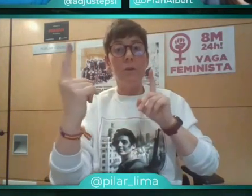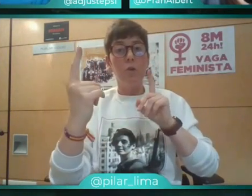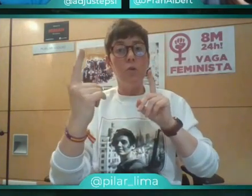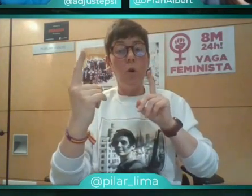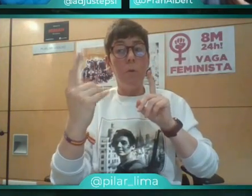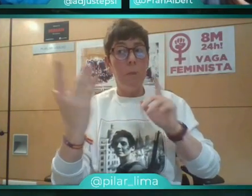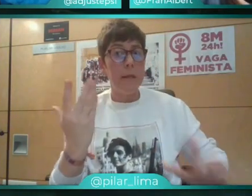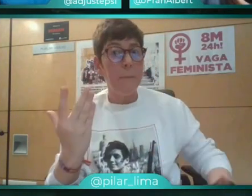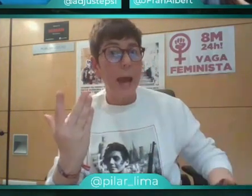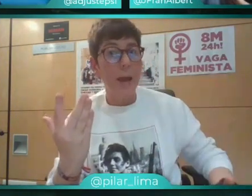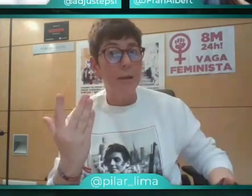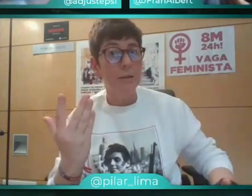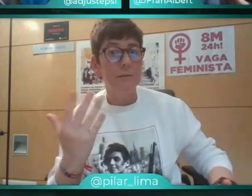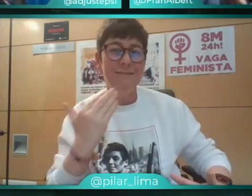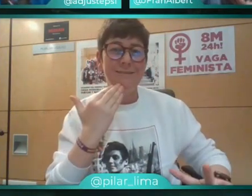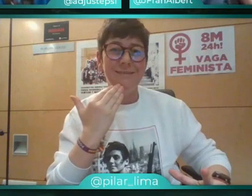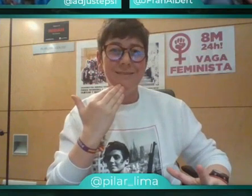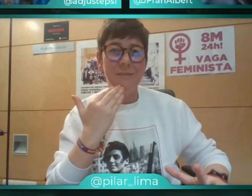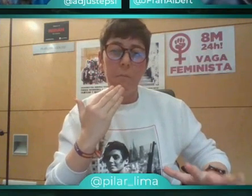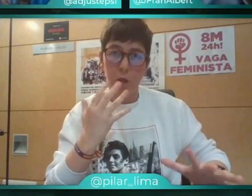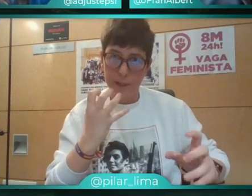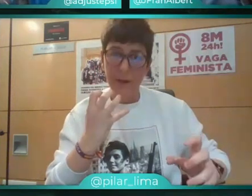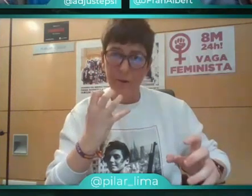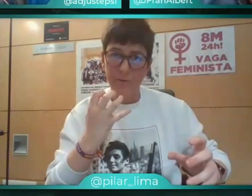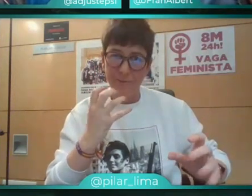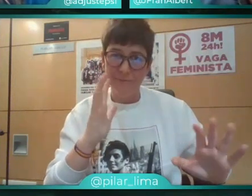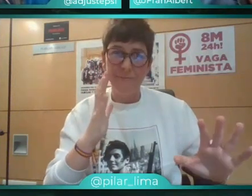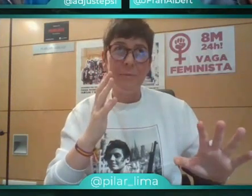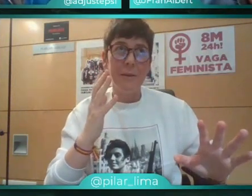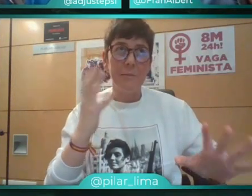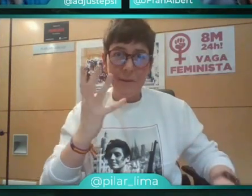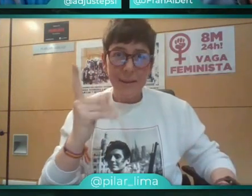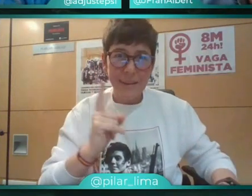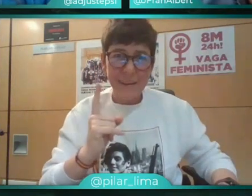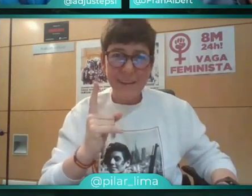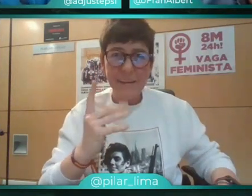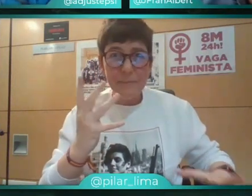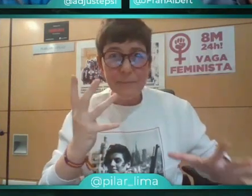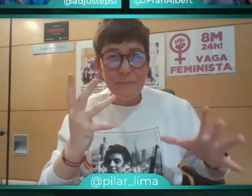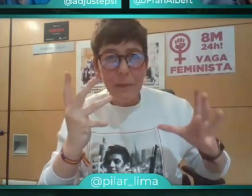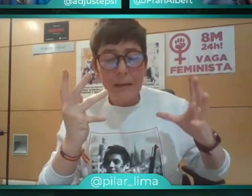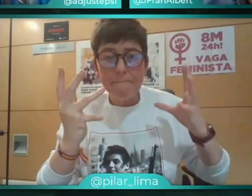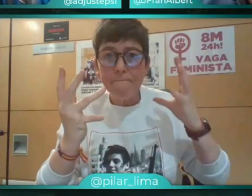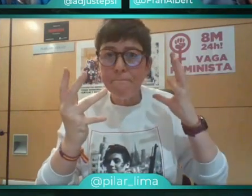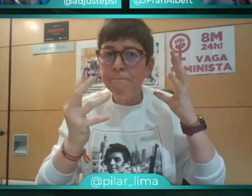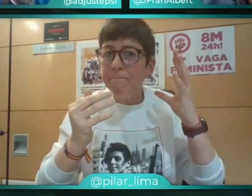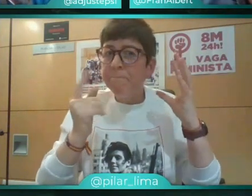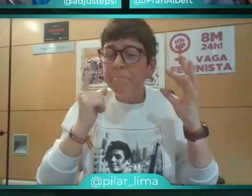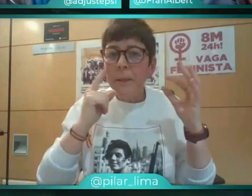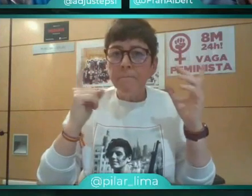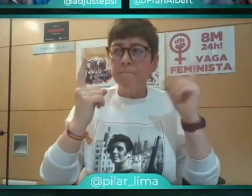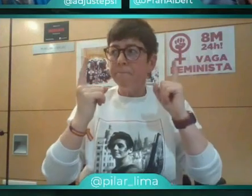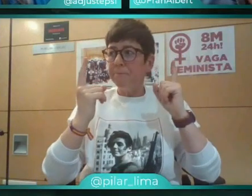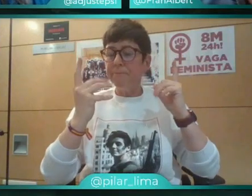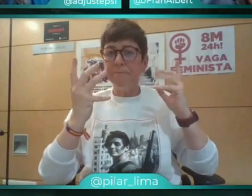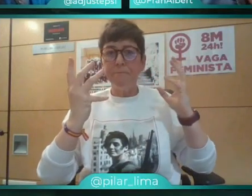viene viene alguien en la calle y digo me vas a pegar así como de broma pero no tan de broma un poco y en serio digo algo y